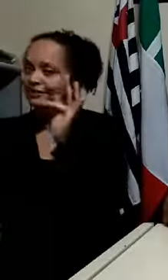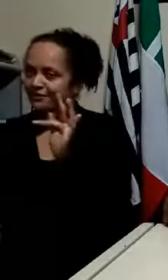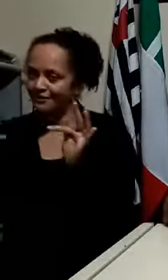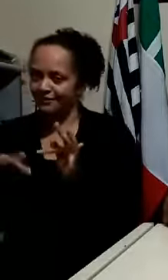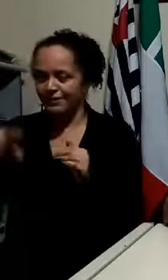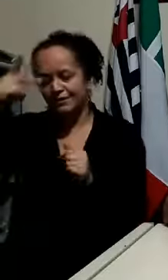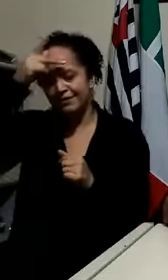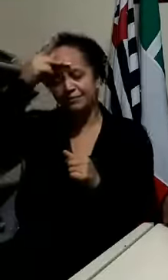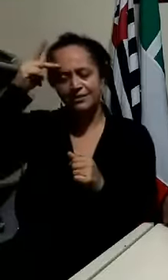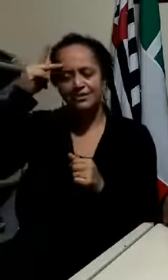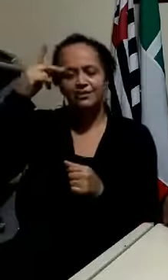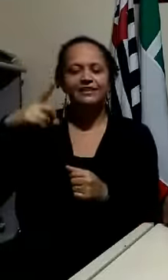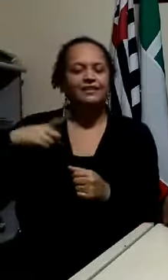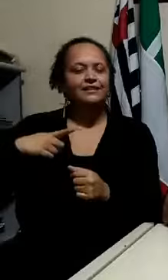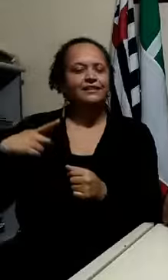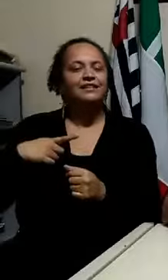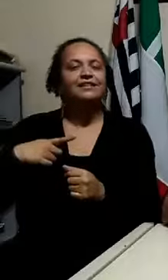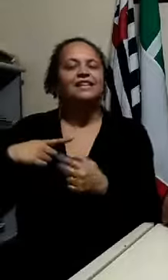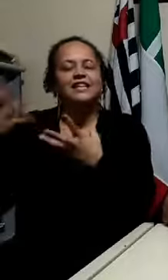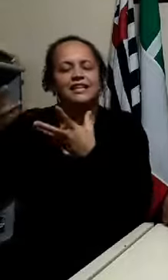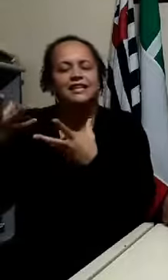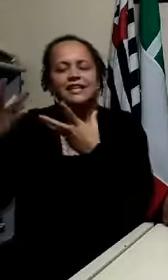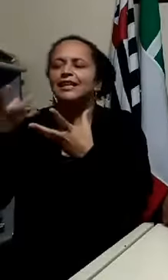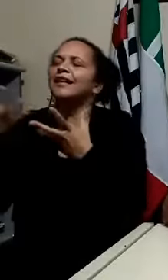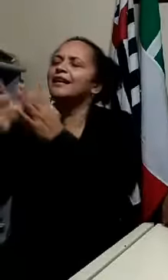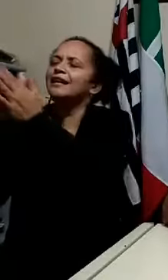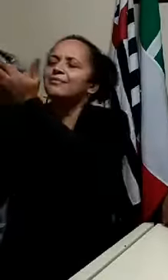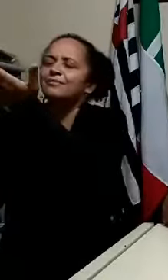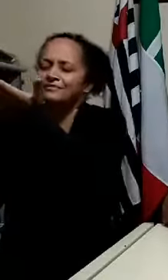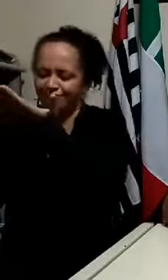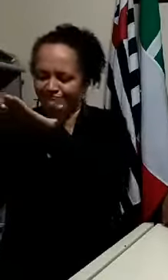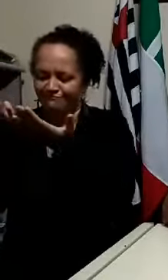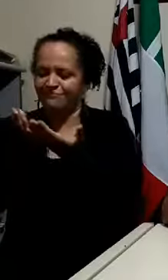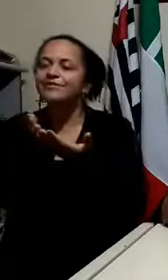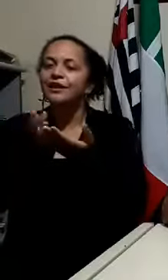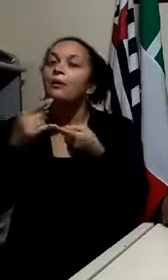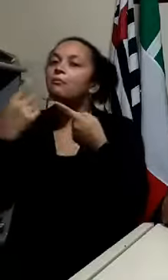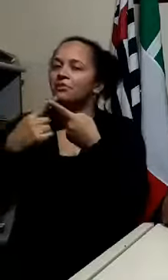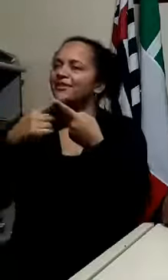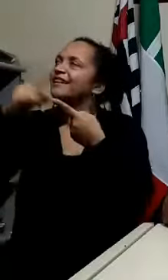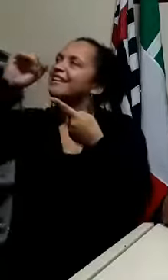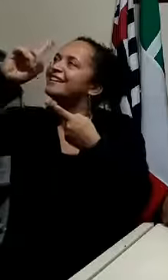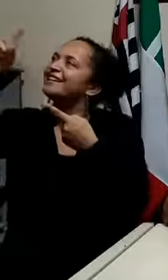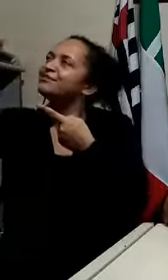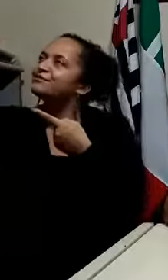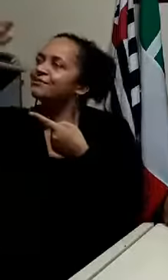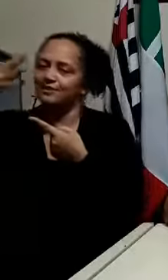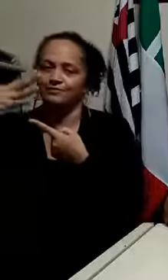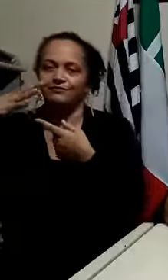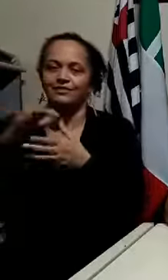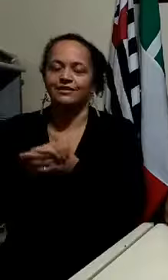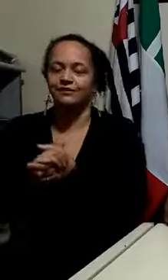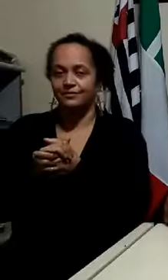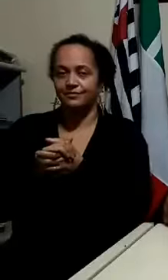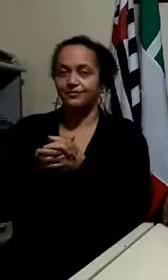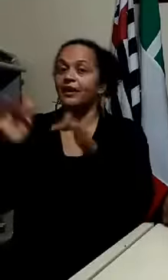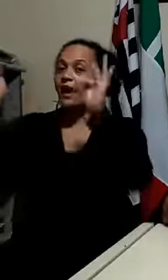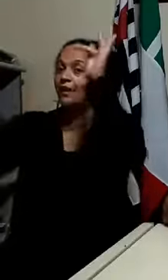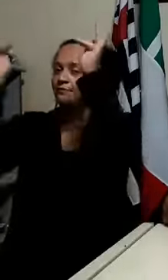serão saciados pelo Senhor. Felizes os misericordiosos, porque eles